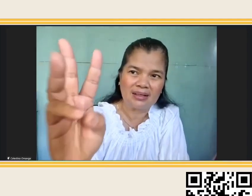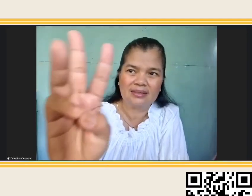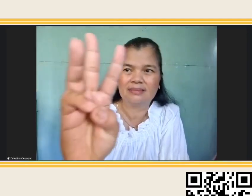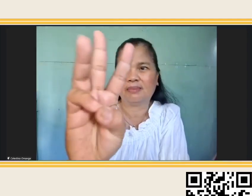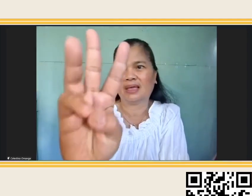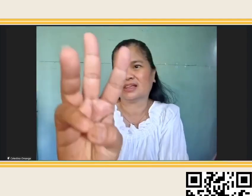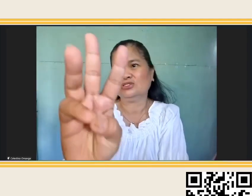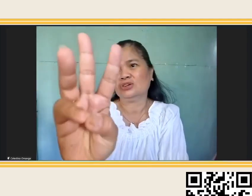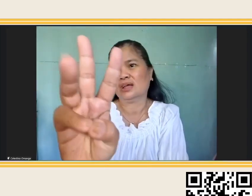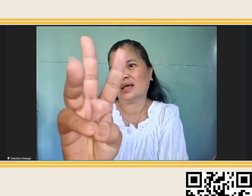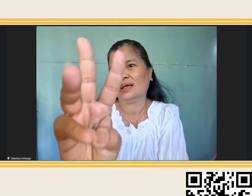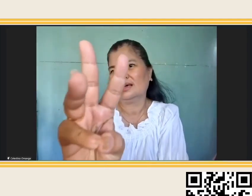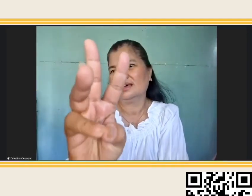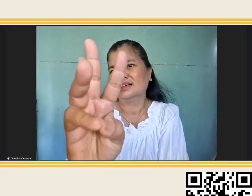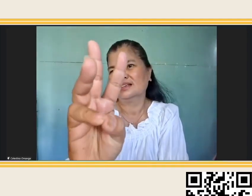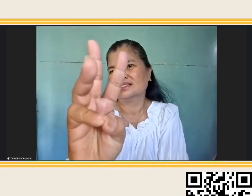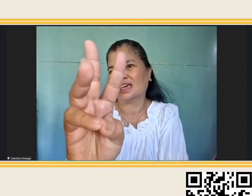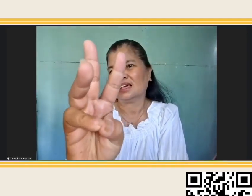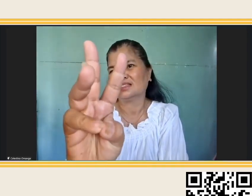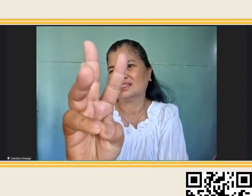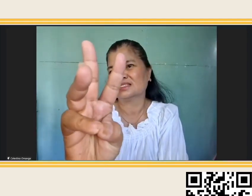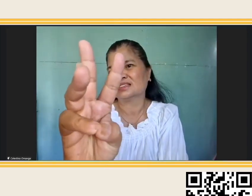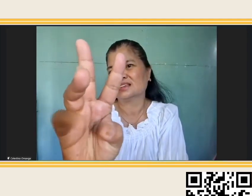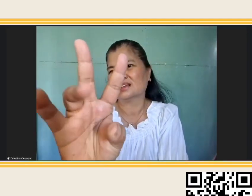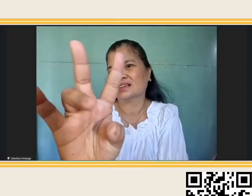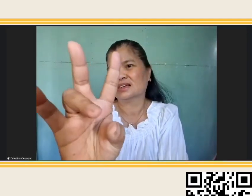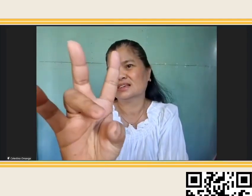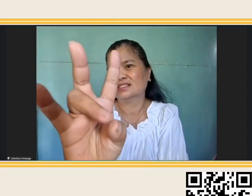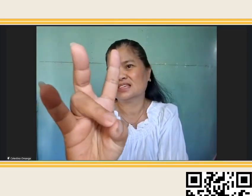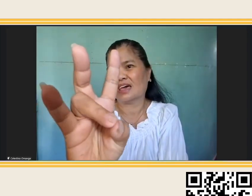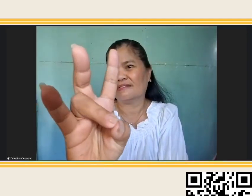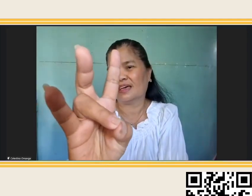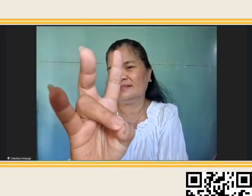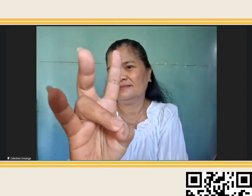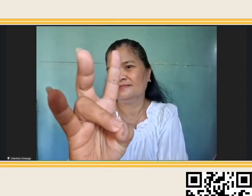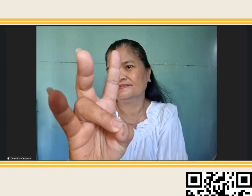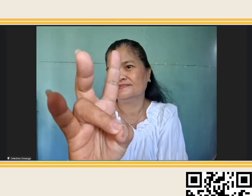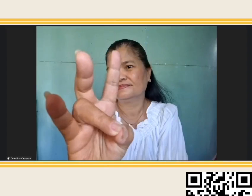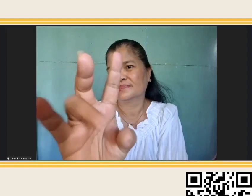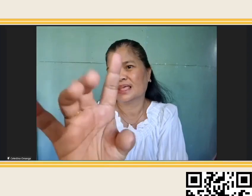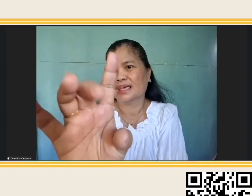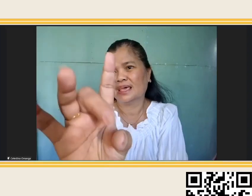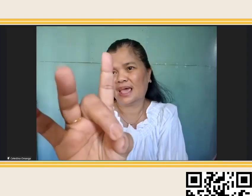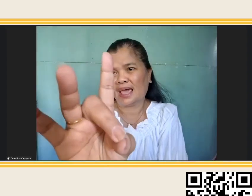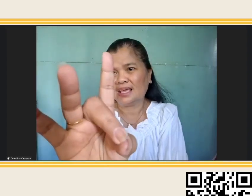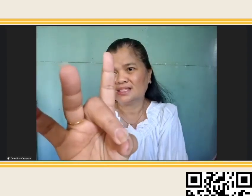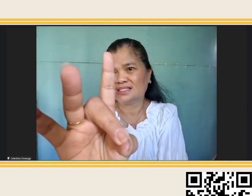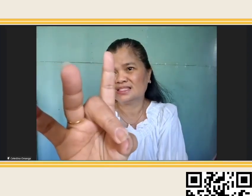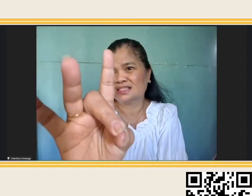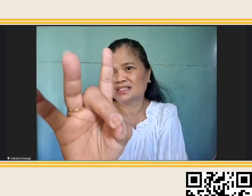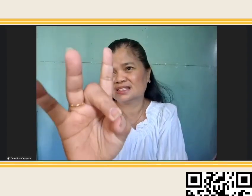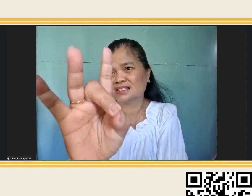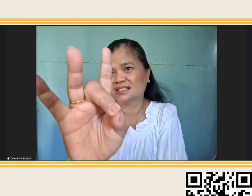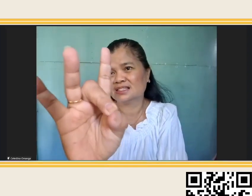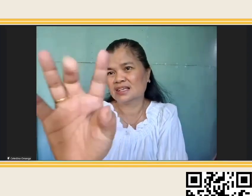kakaiba. Pay attention, ha? 6, 7, 8,